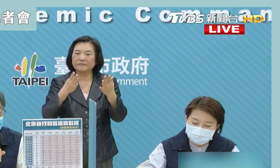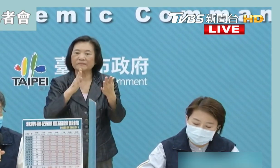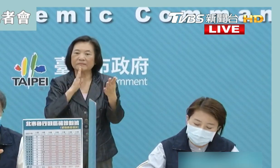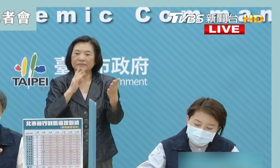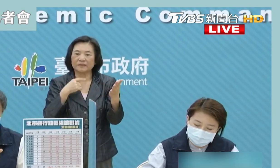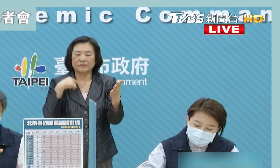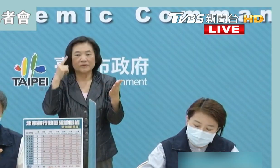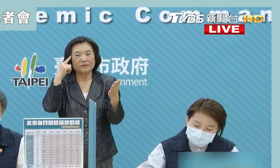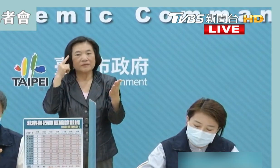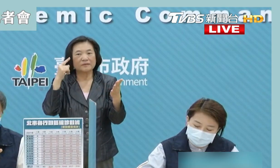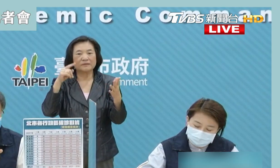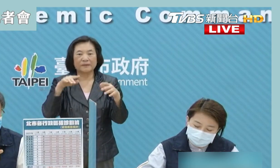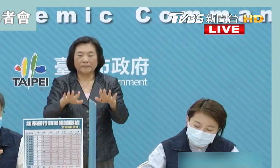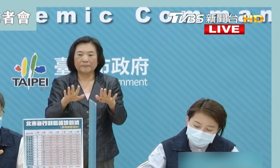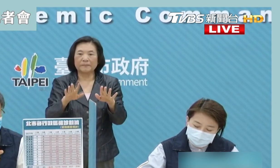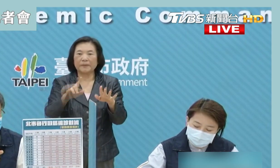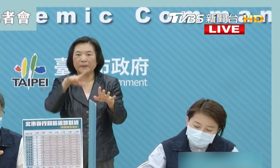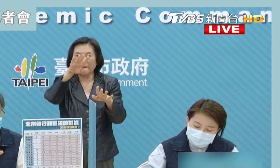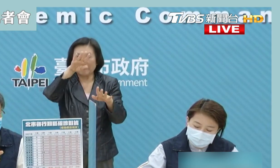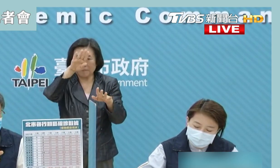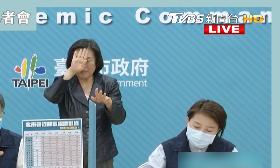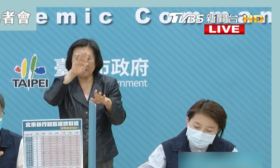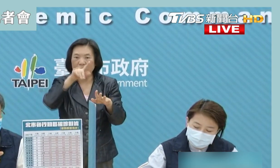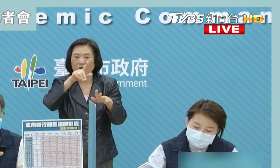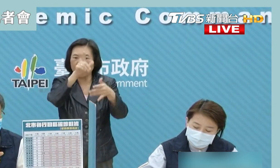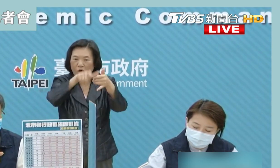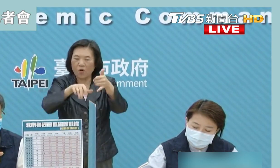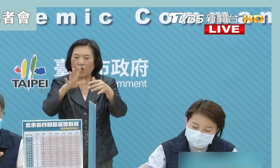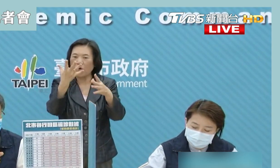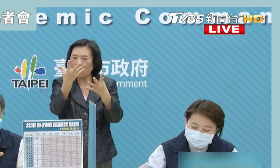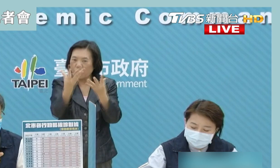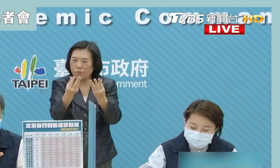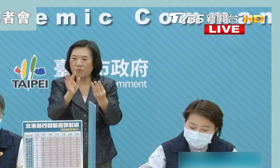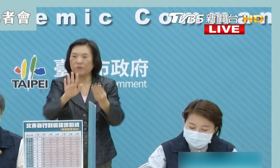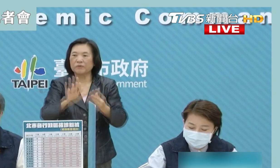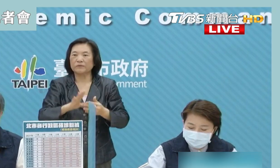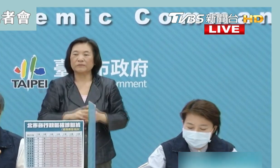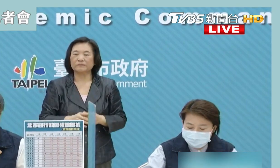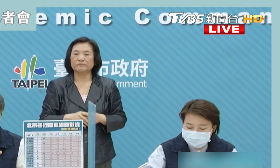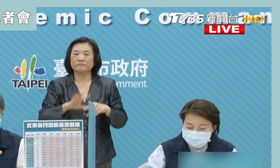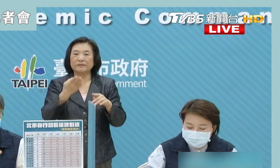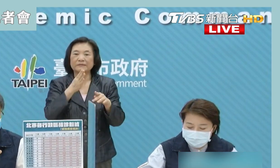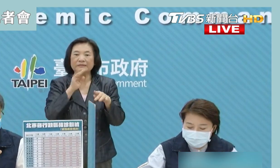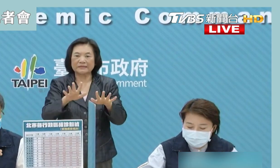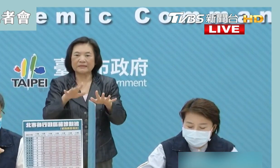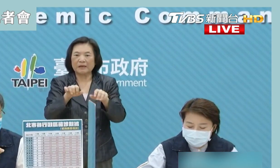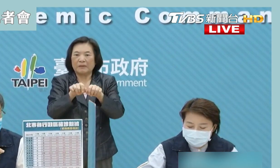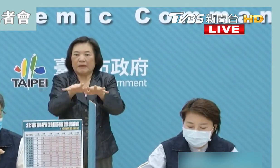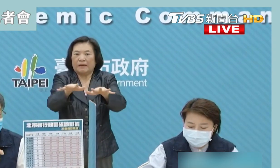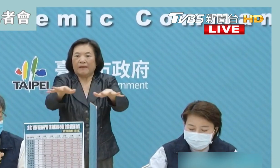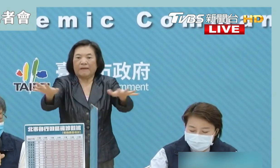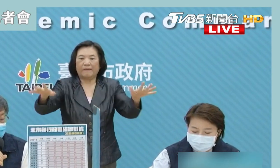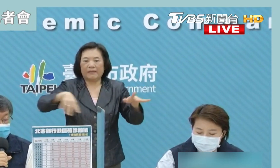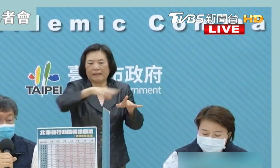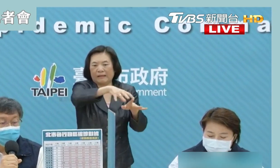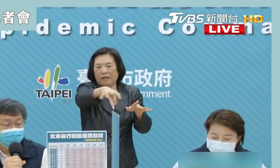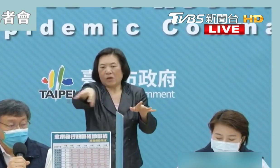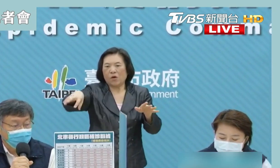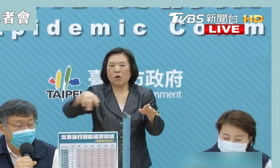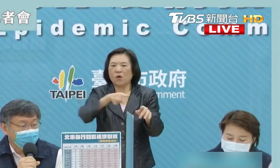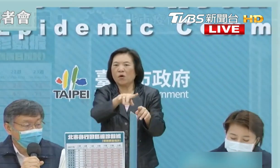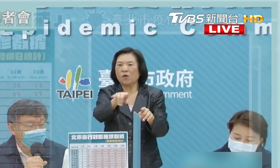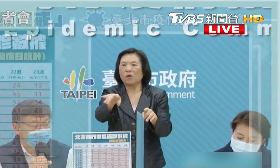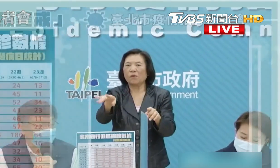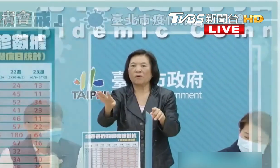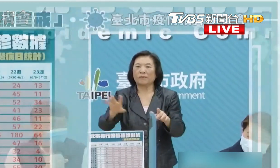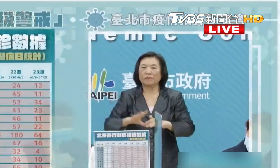慢的指数了哈，一般通常落后那个感染的发病日大概2个礼拜到3个礼拜。所